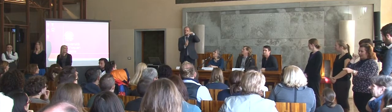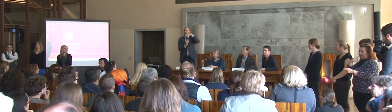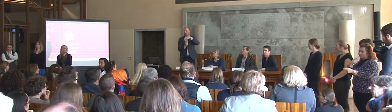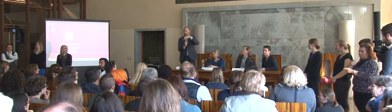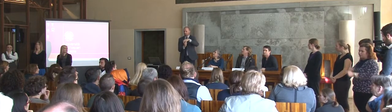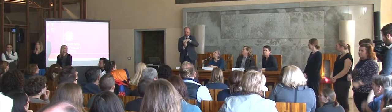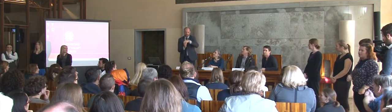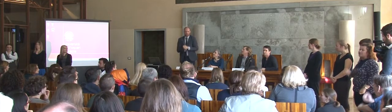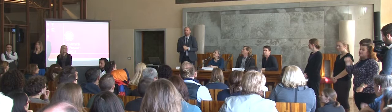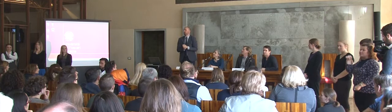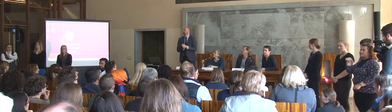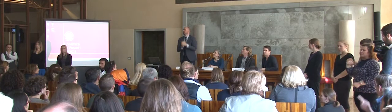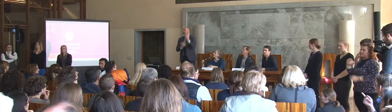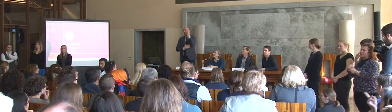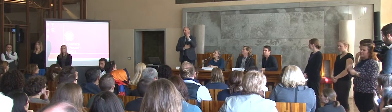vi saluta tutti.